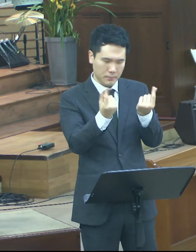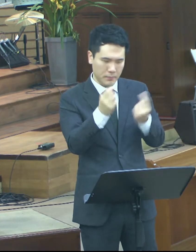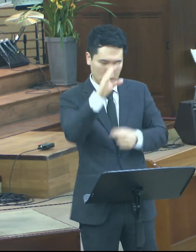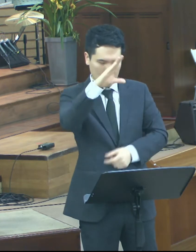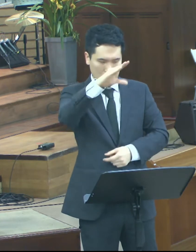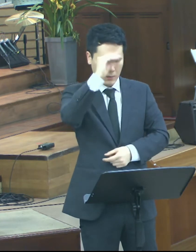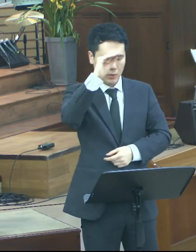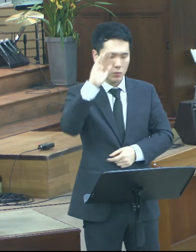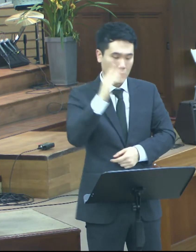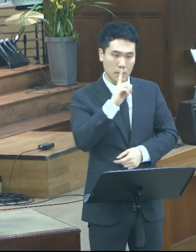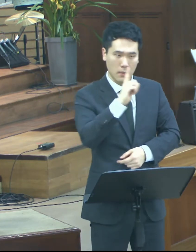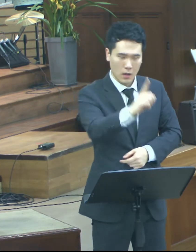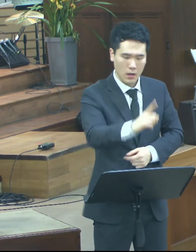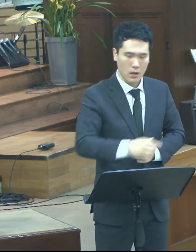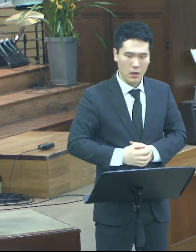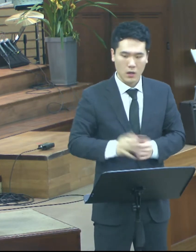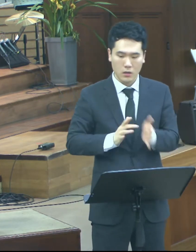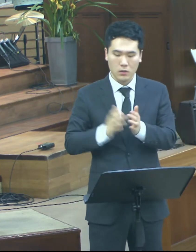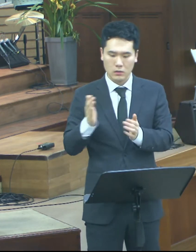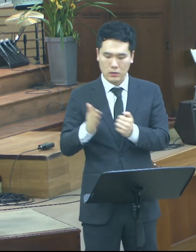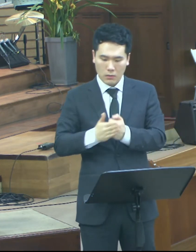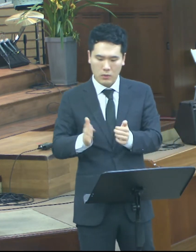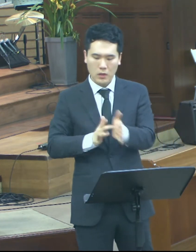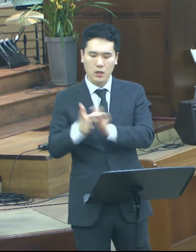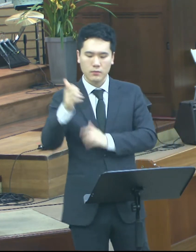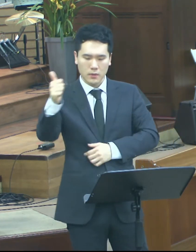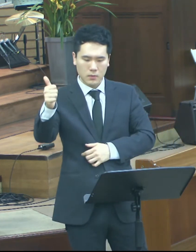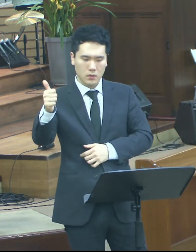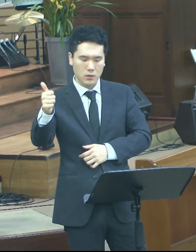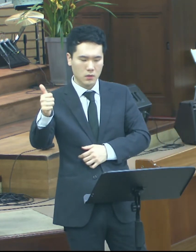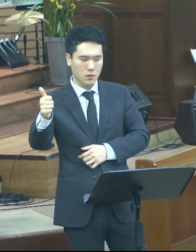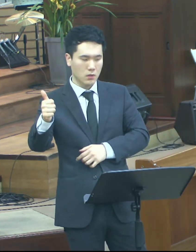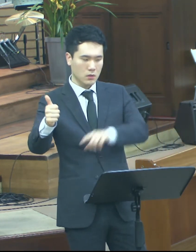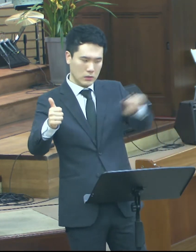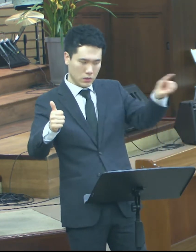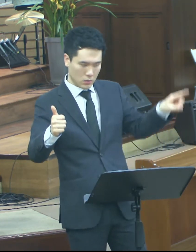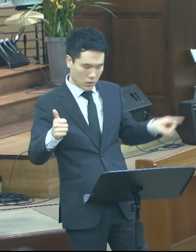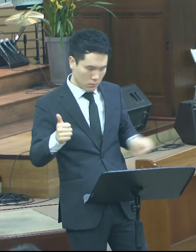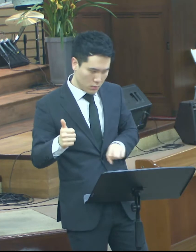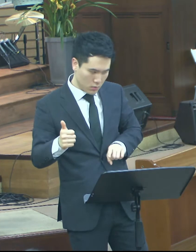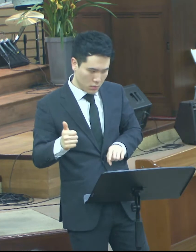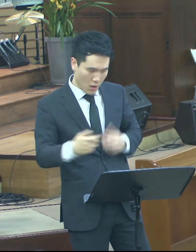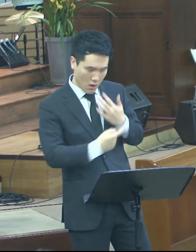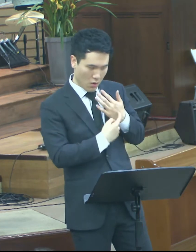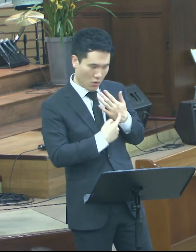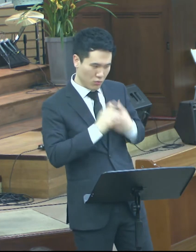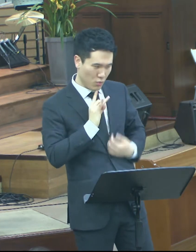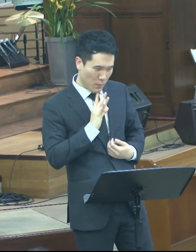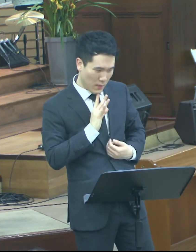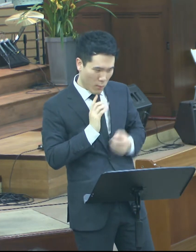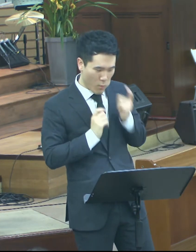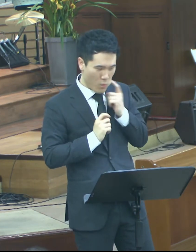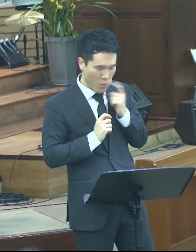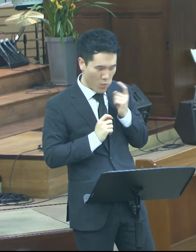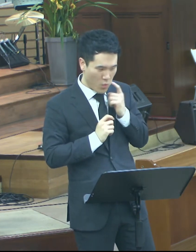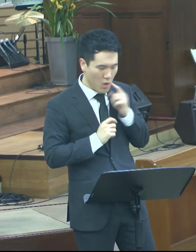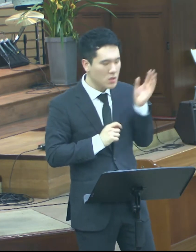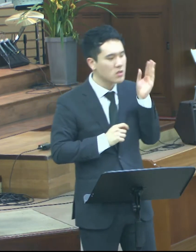않았어요? 그래서 예수님은 저 사람들이 겉으로만 저렇게 신앙인인 척하고